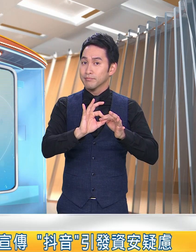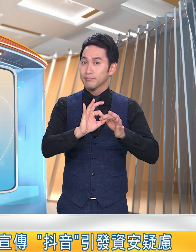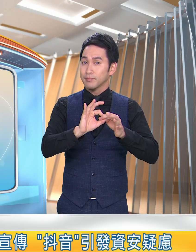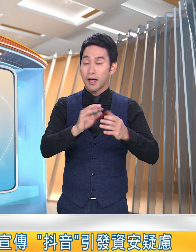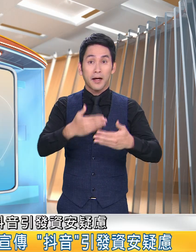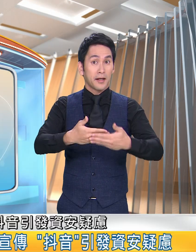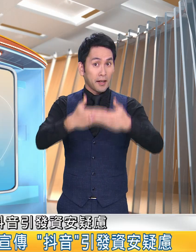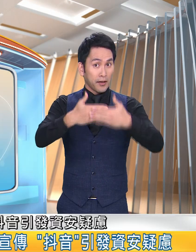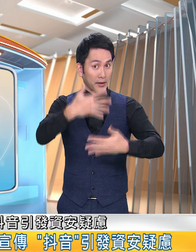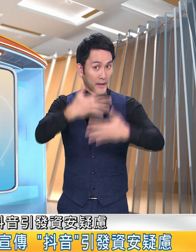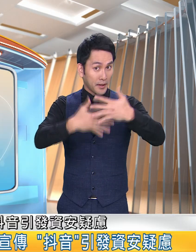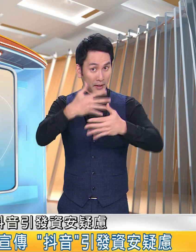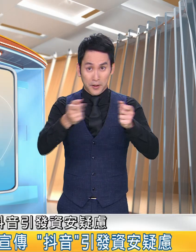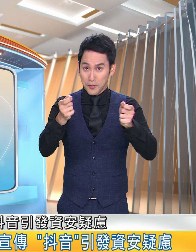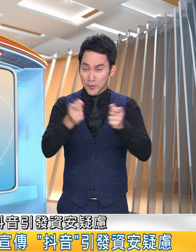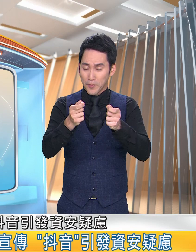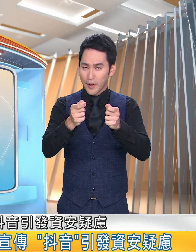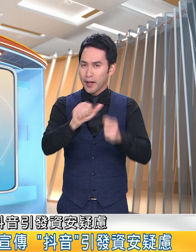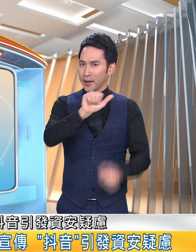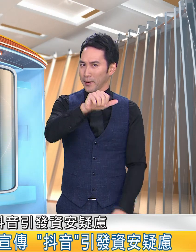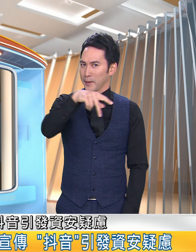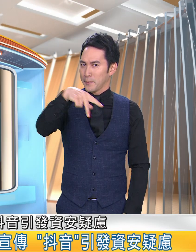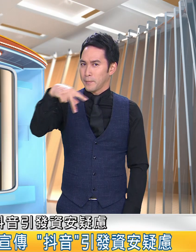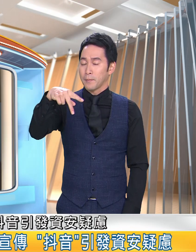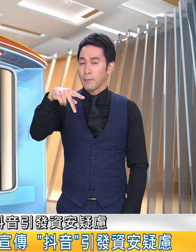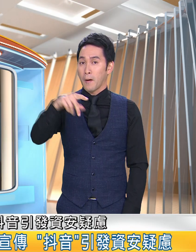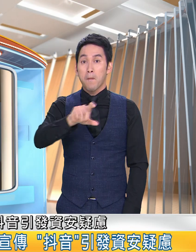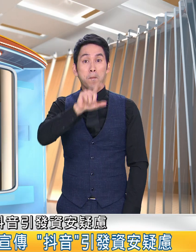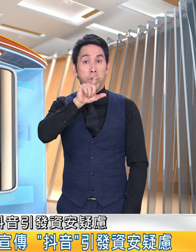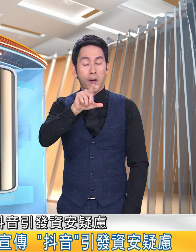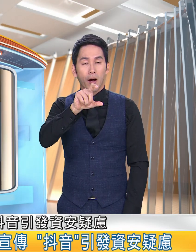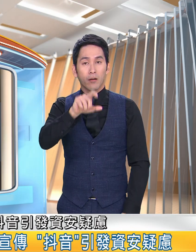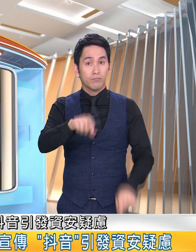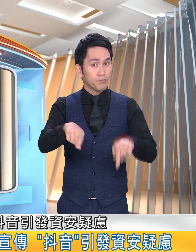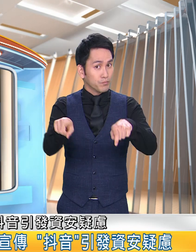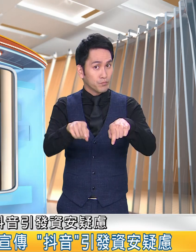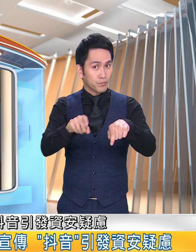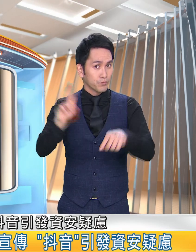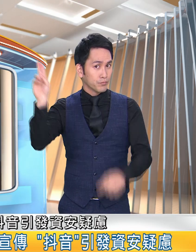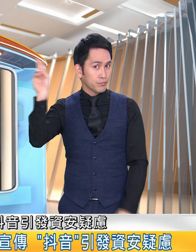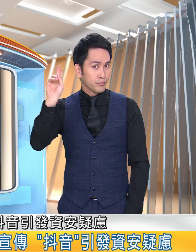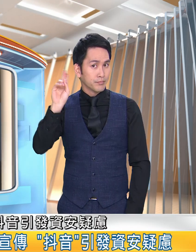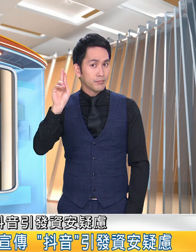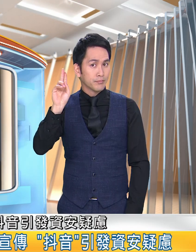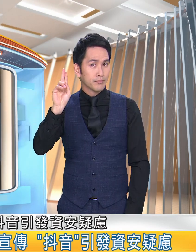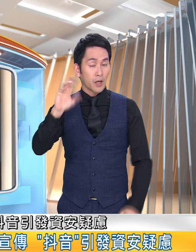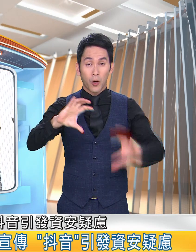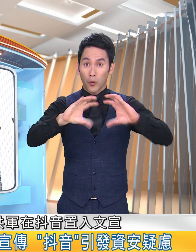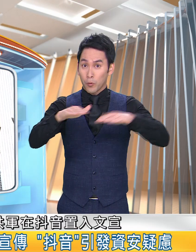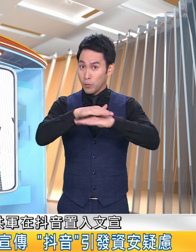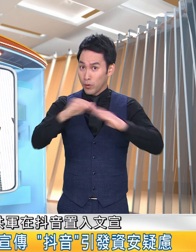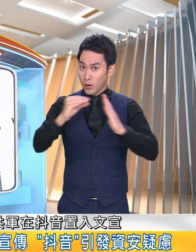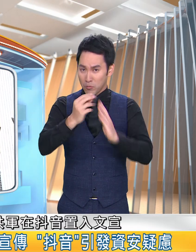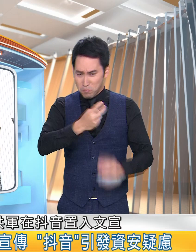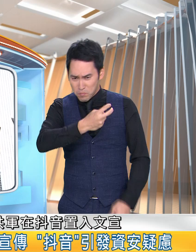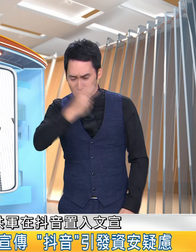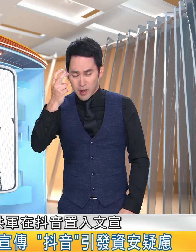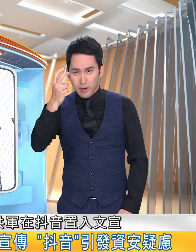心，中国短影音平台抖音引发资安疑虑。国安局日前侦